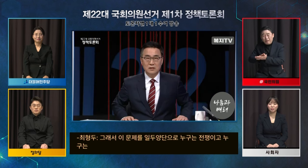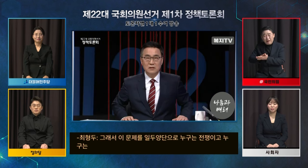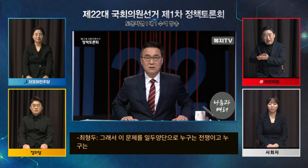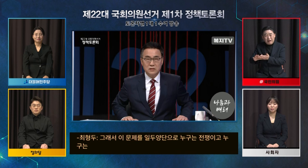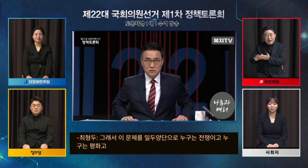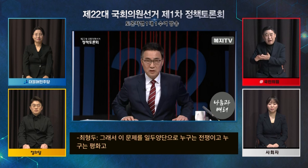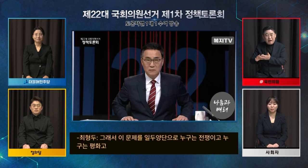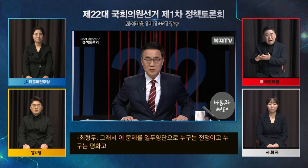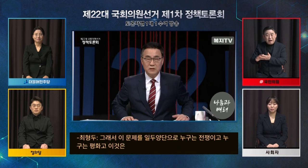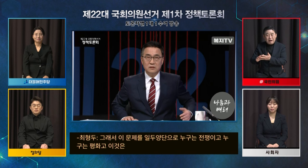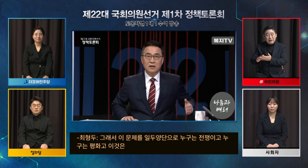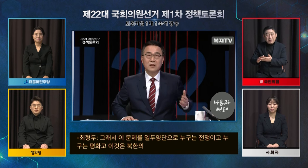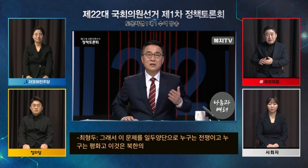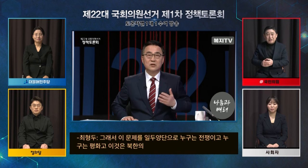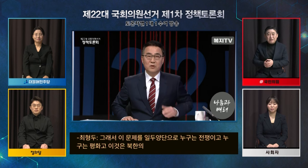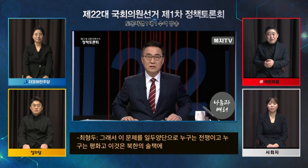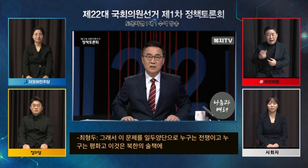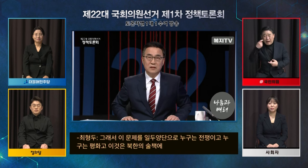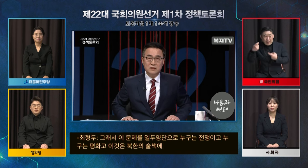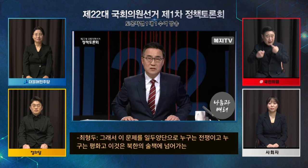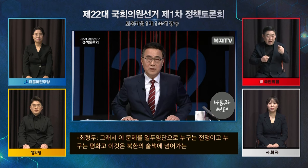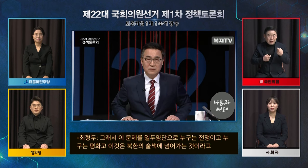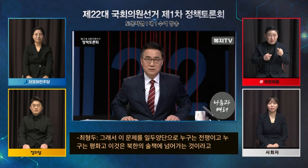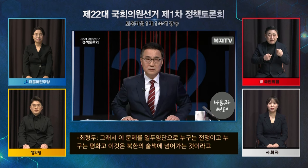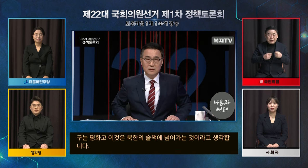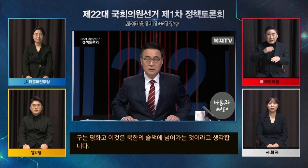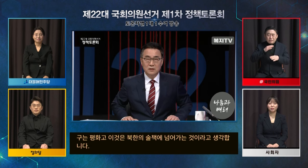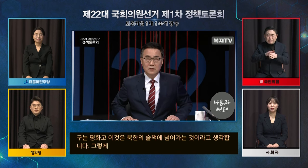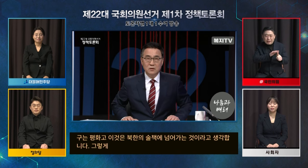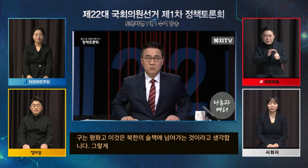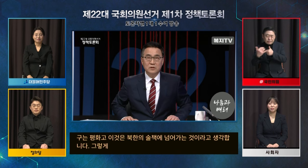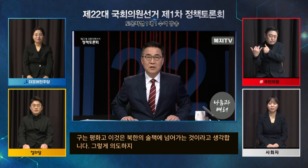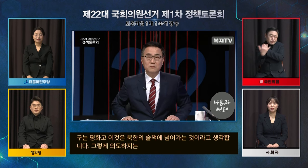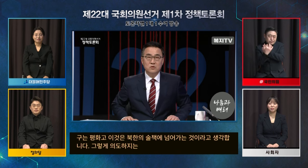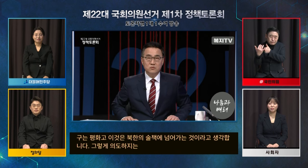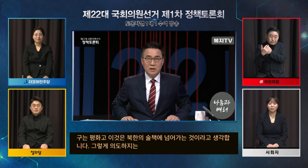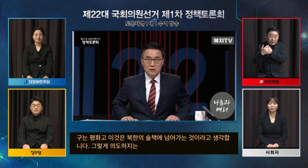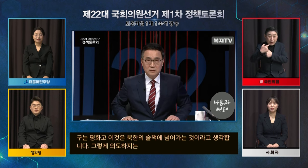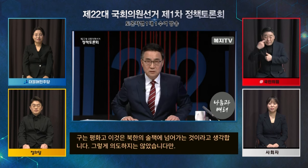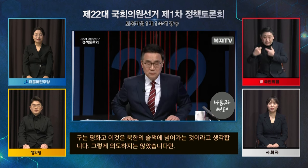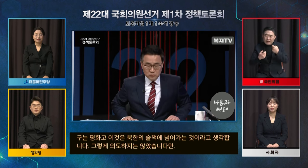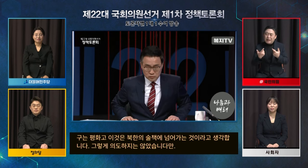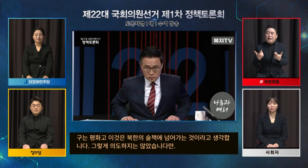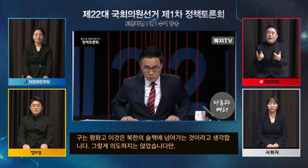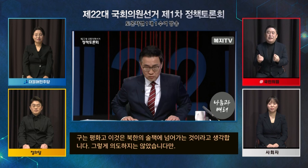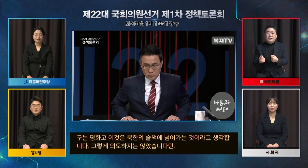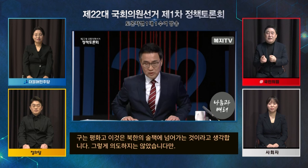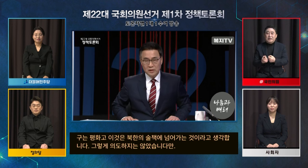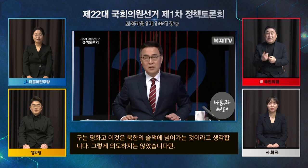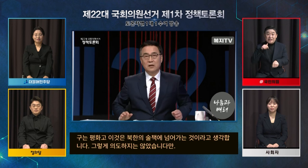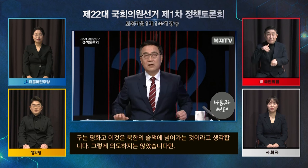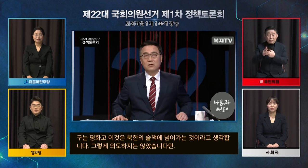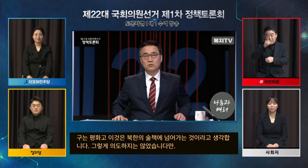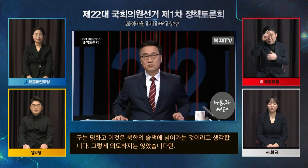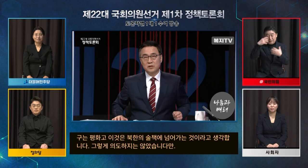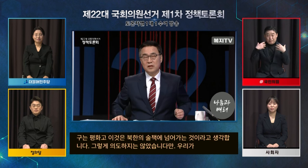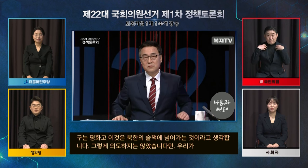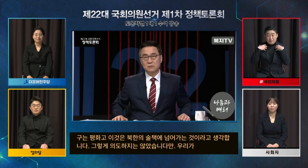놀아나는 것이라고 생각합니다. 그렇게 의도하지는 않았겠지만 우리가 민주당 정부 또 우리